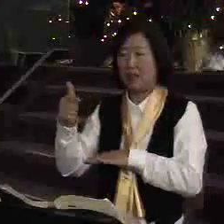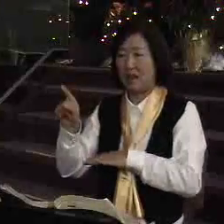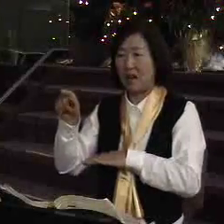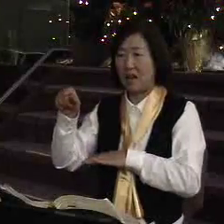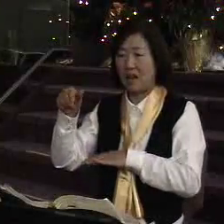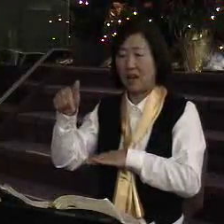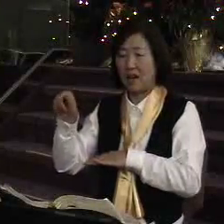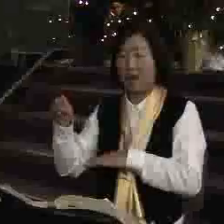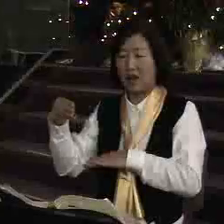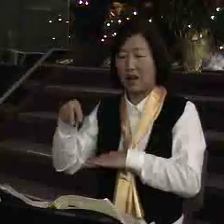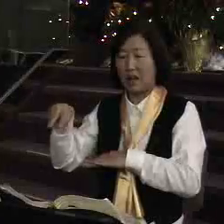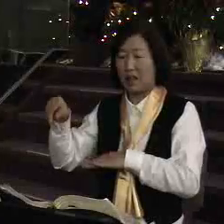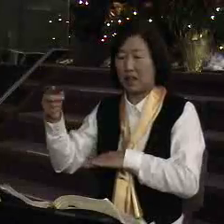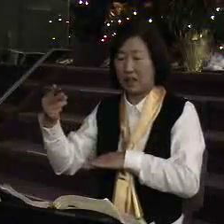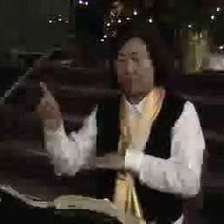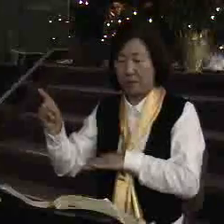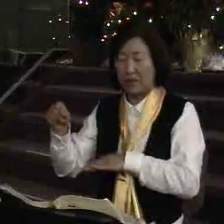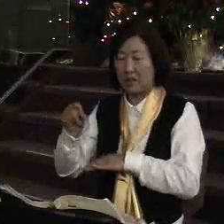인간들의 박수를 받으려.